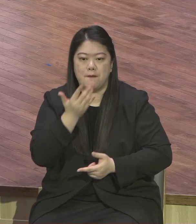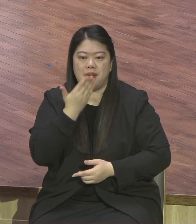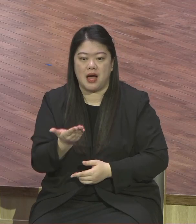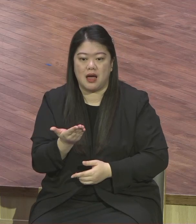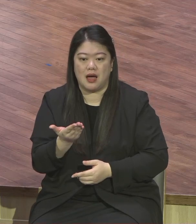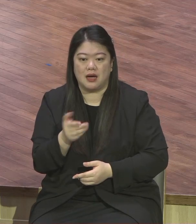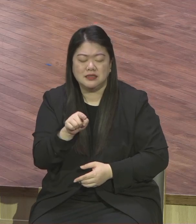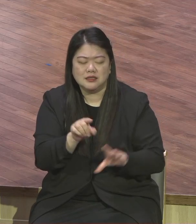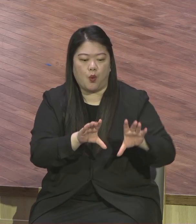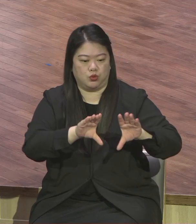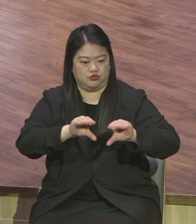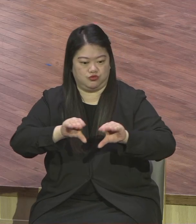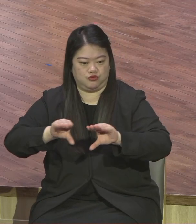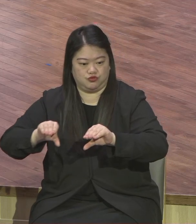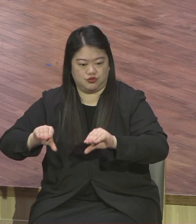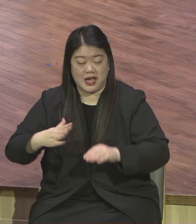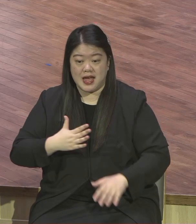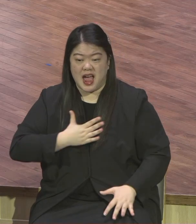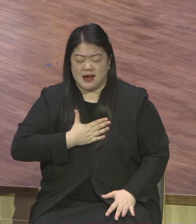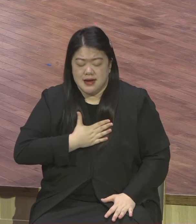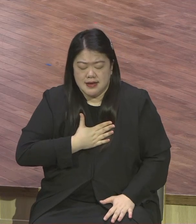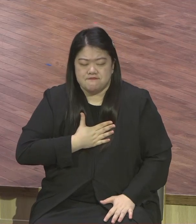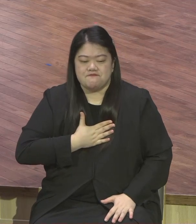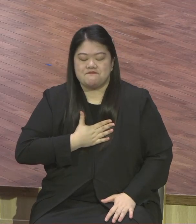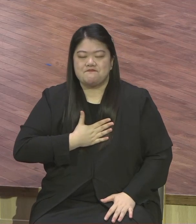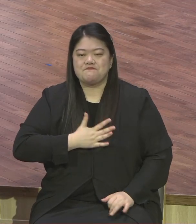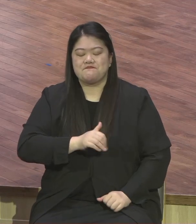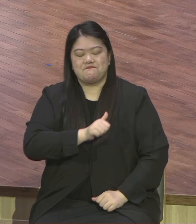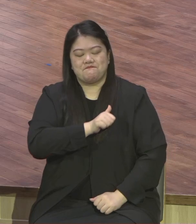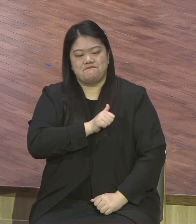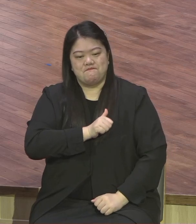잘 자기 감정을 다스리는 사람.